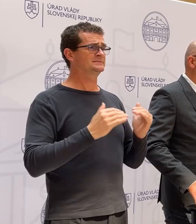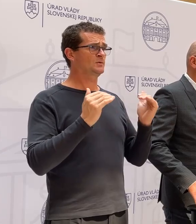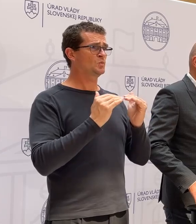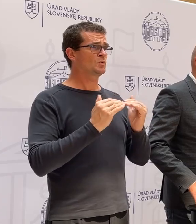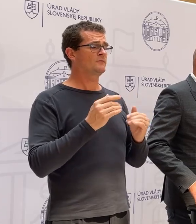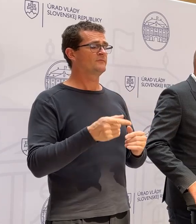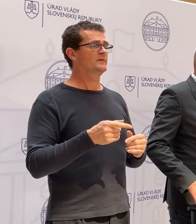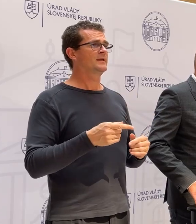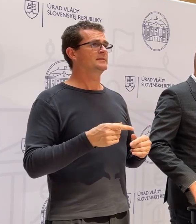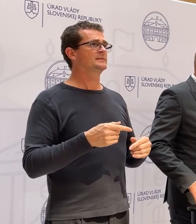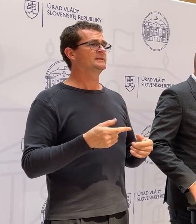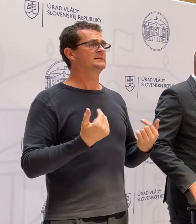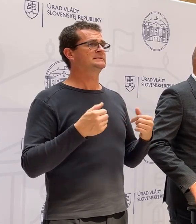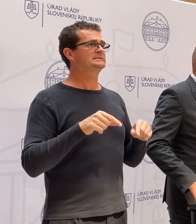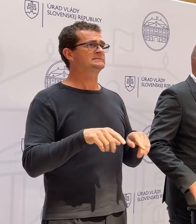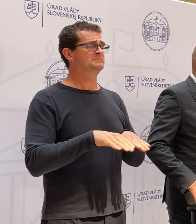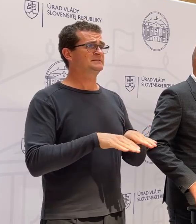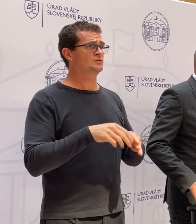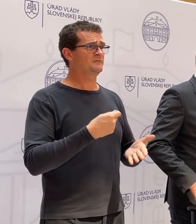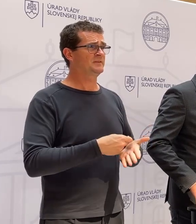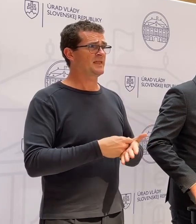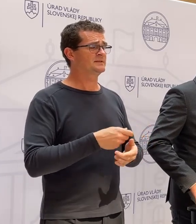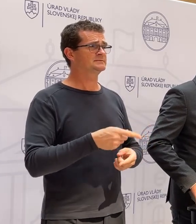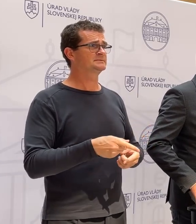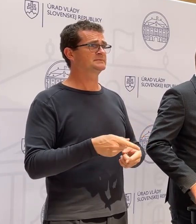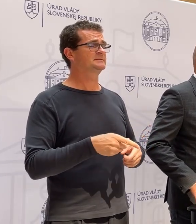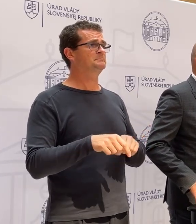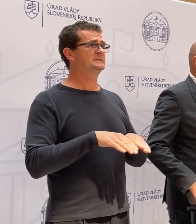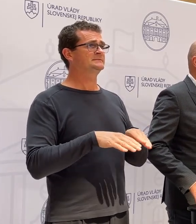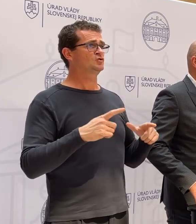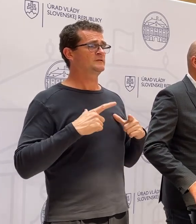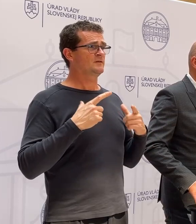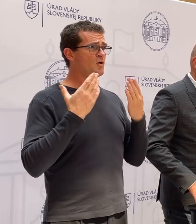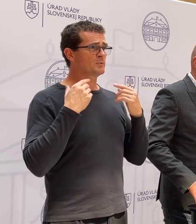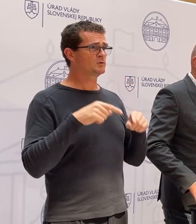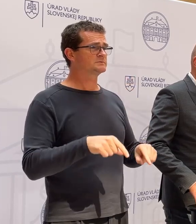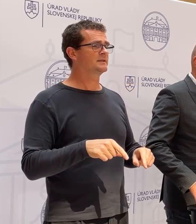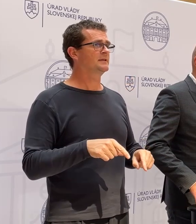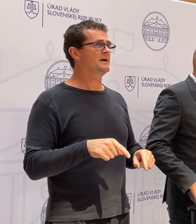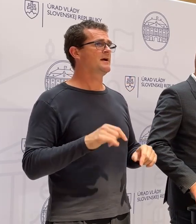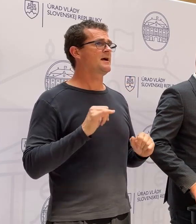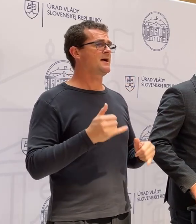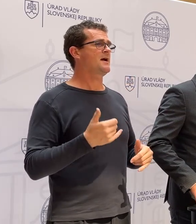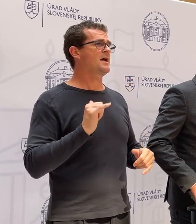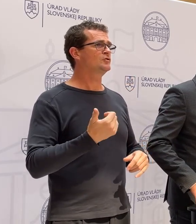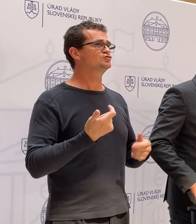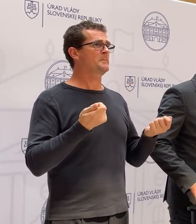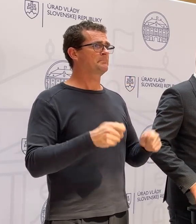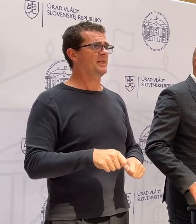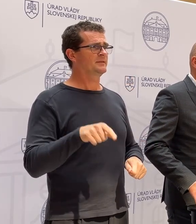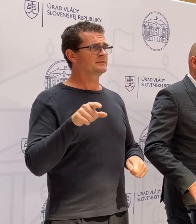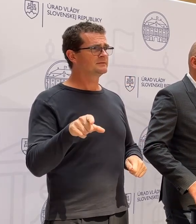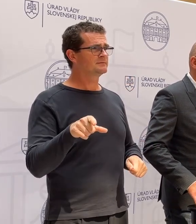úrovni s ministerstvom financií a s ministerstvom životného prostredia a ešte aj s